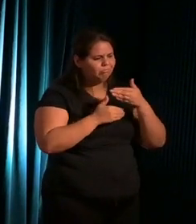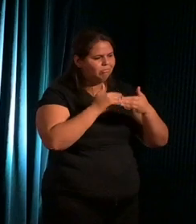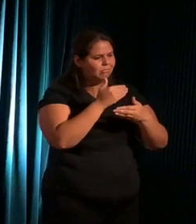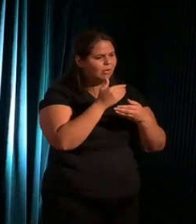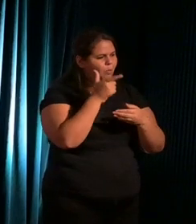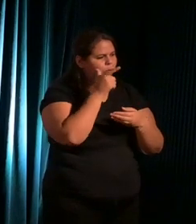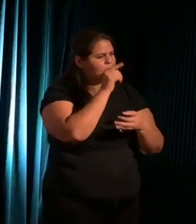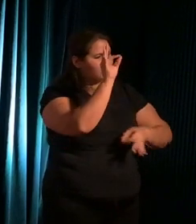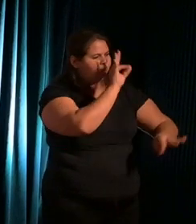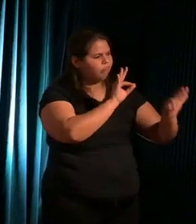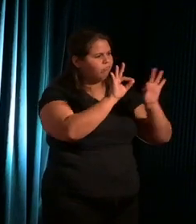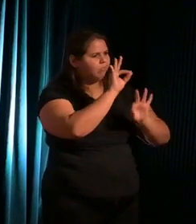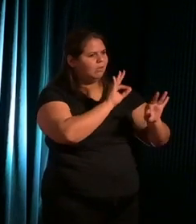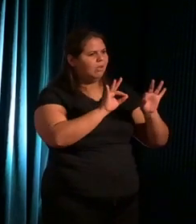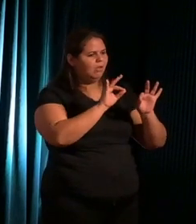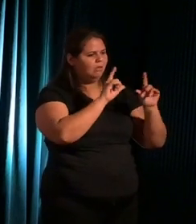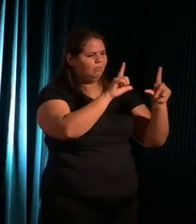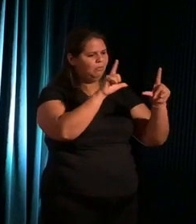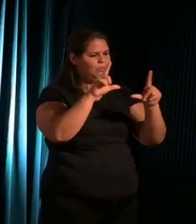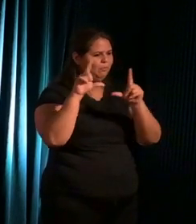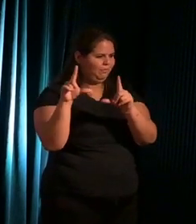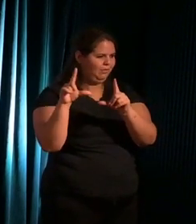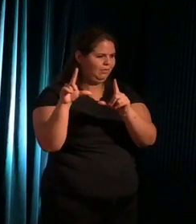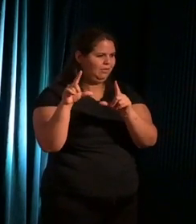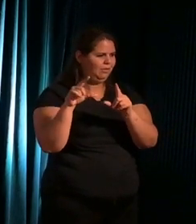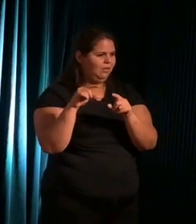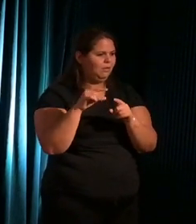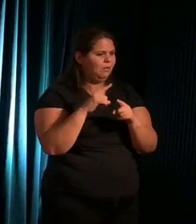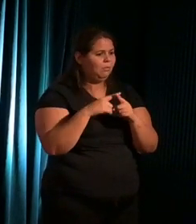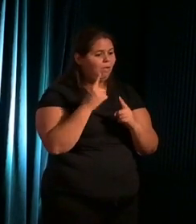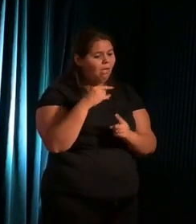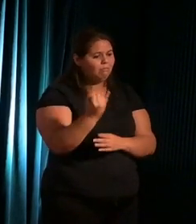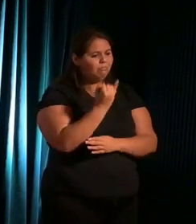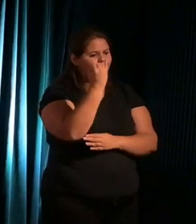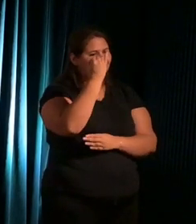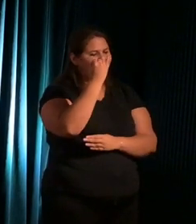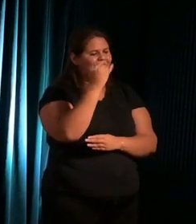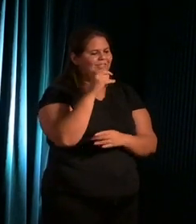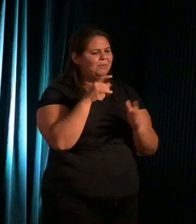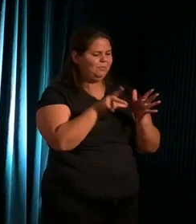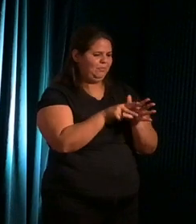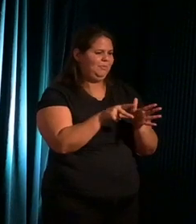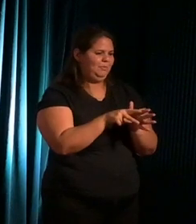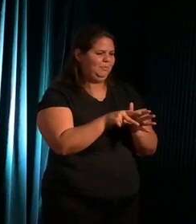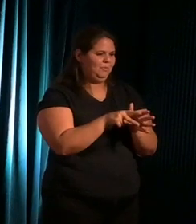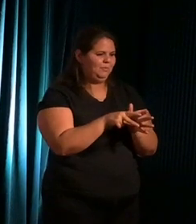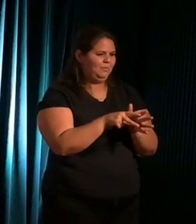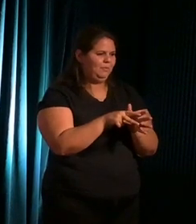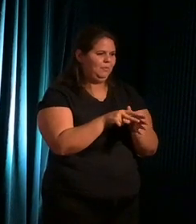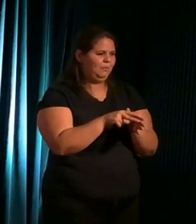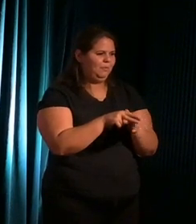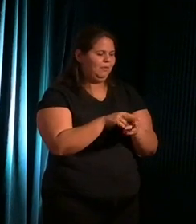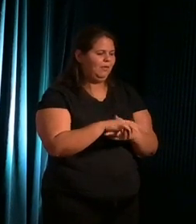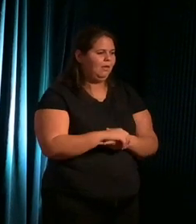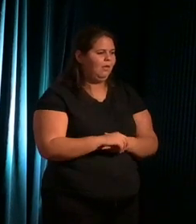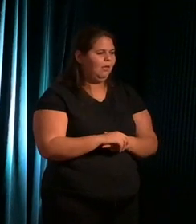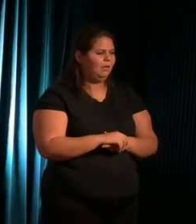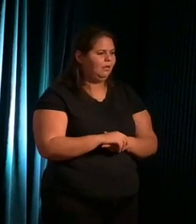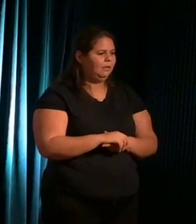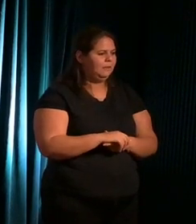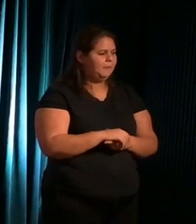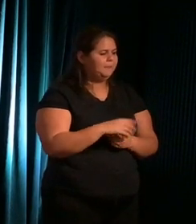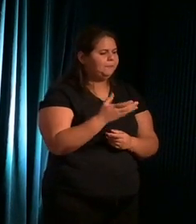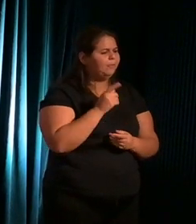exposição, que está muito associado a algo muito relevante para o Instituto, que foi a possibilidade,